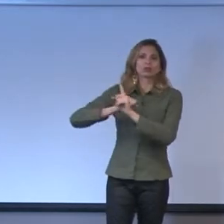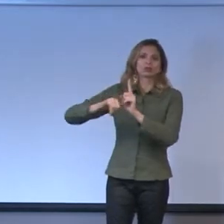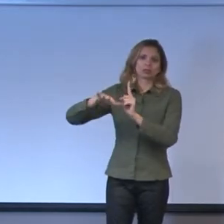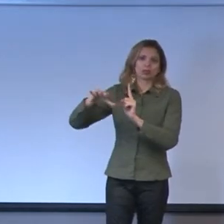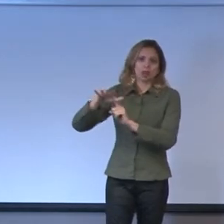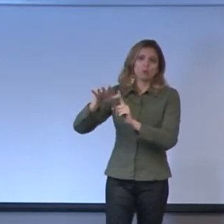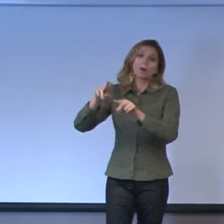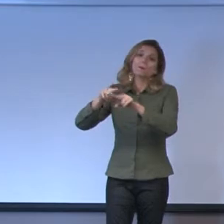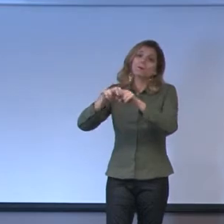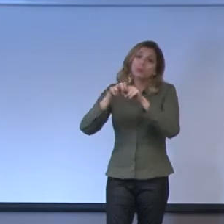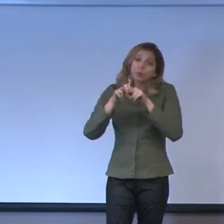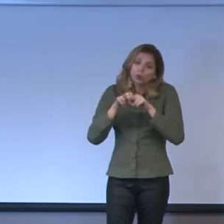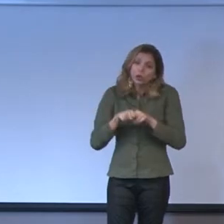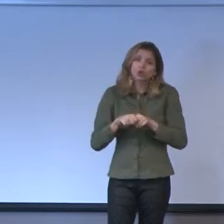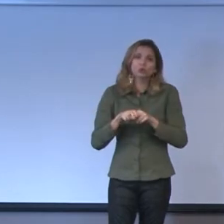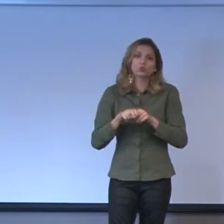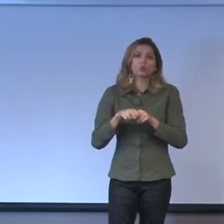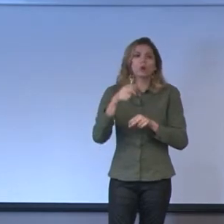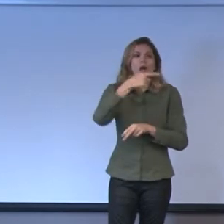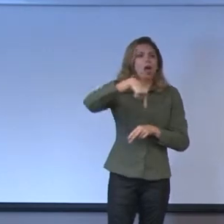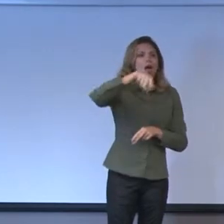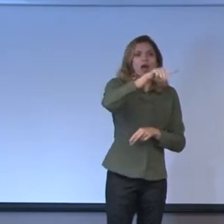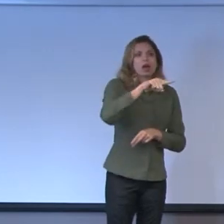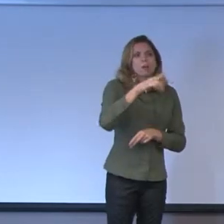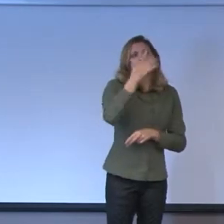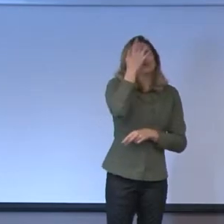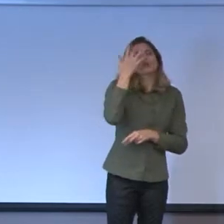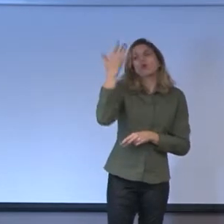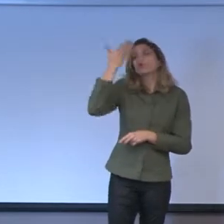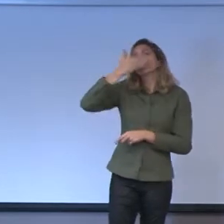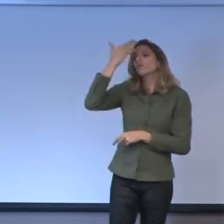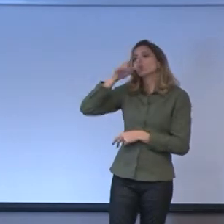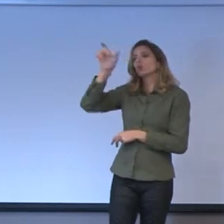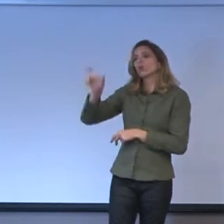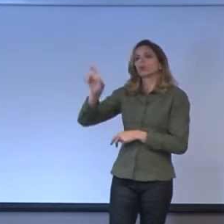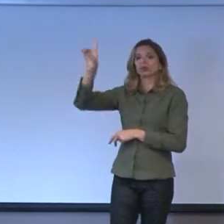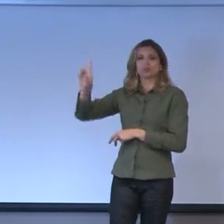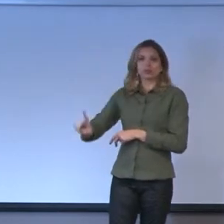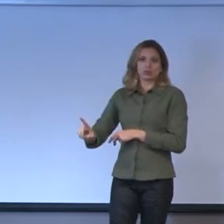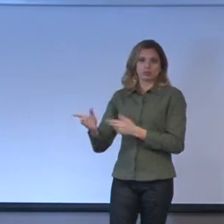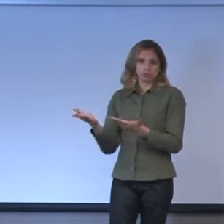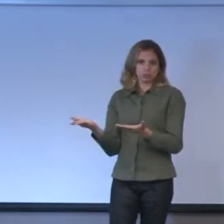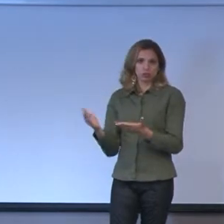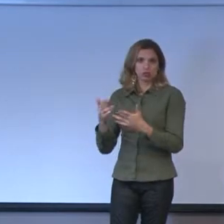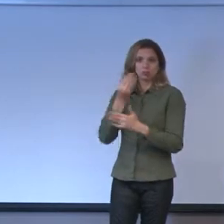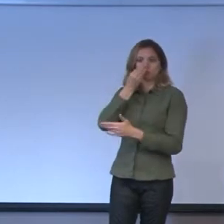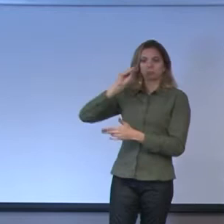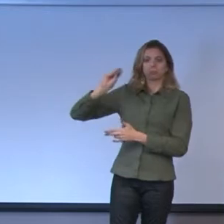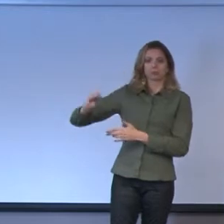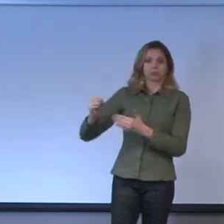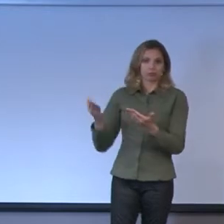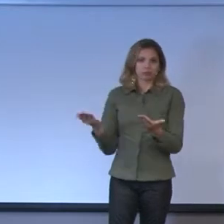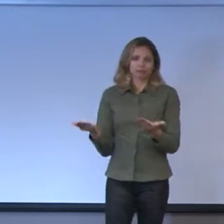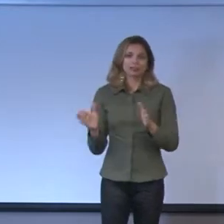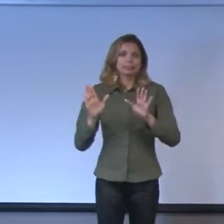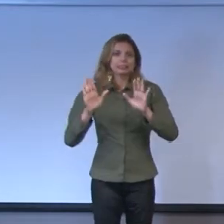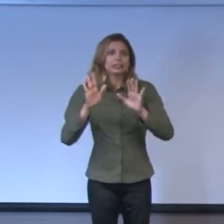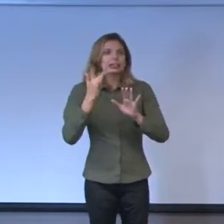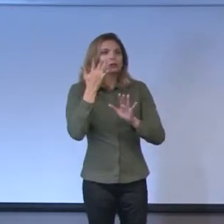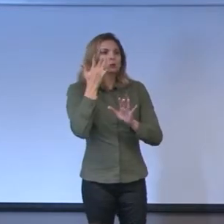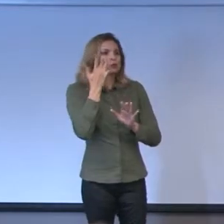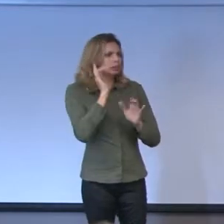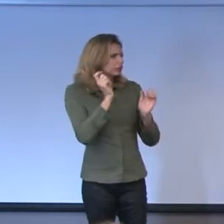explica, talvez, uma demora em relação a outras demandas sociais. Eu não sei se é possível,